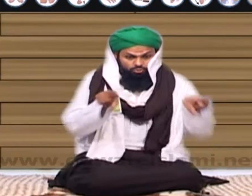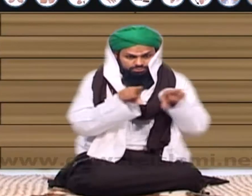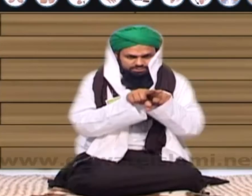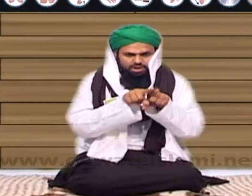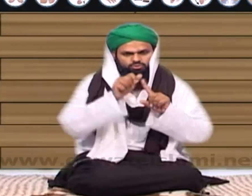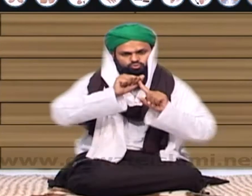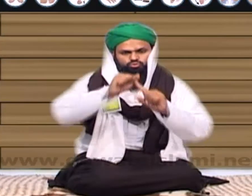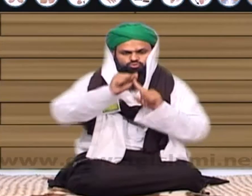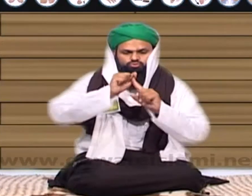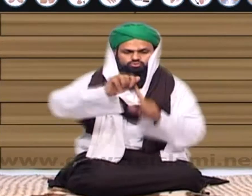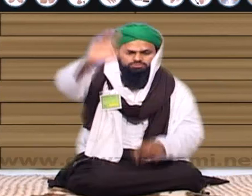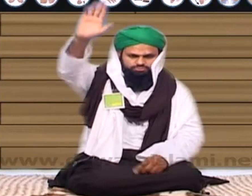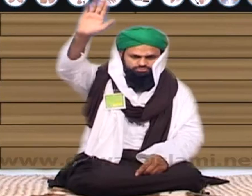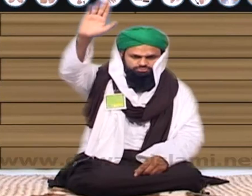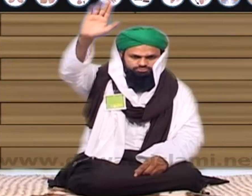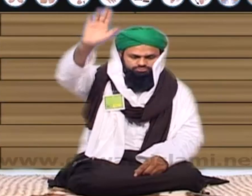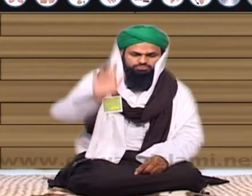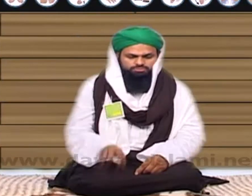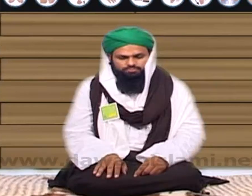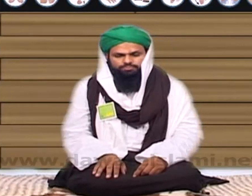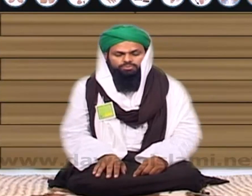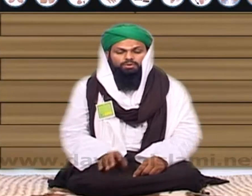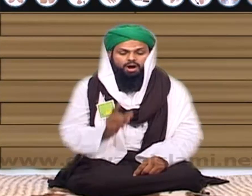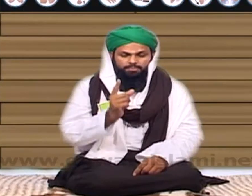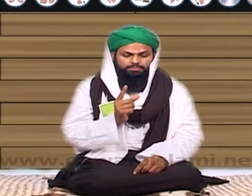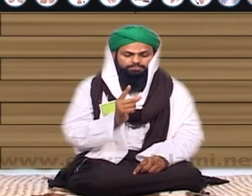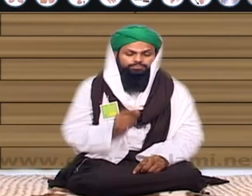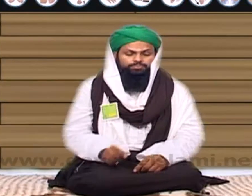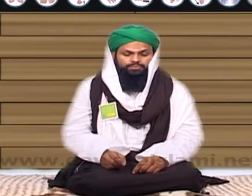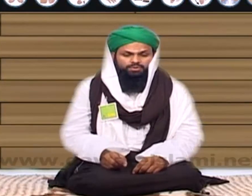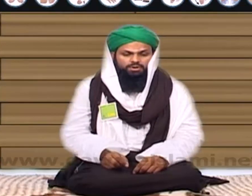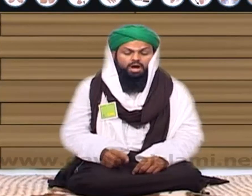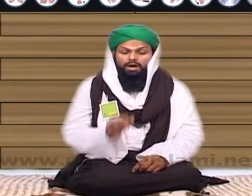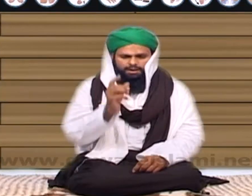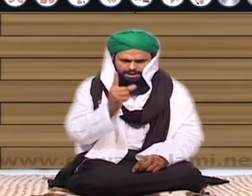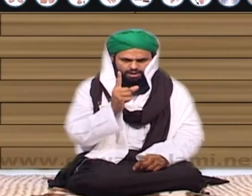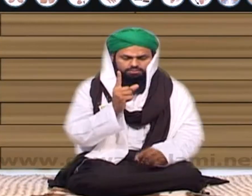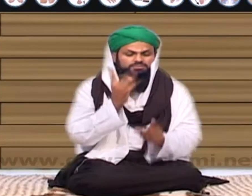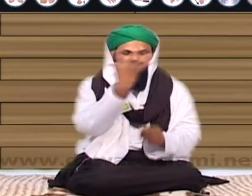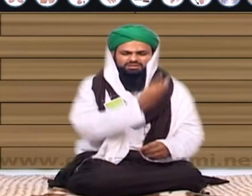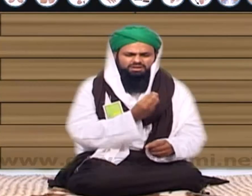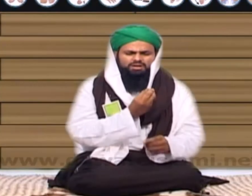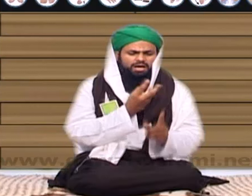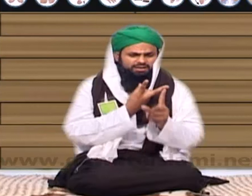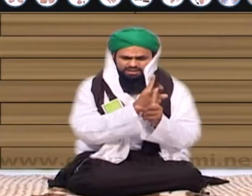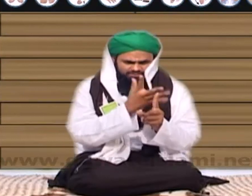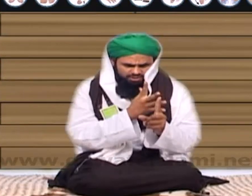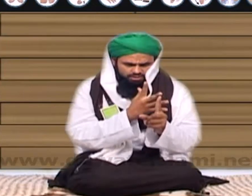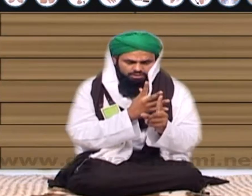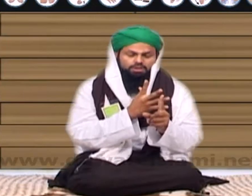گے. ایک دن بھول گئے تو دوسرے دن اس کی قضا کر کے 2 کو دعوت دے دیں. 2 دن بھول گئے تو تیسرے دن